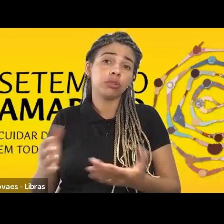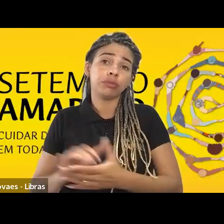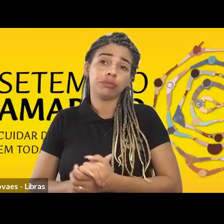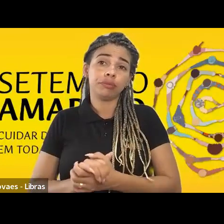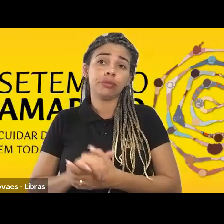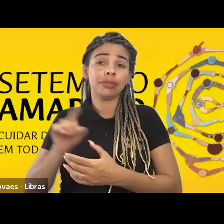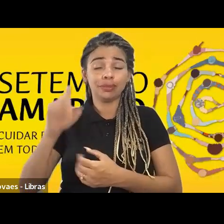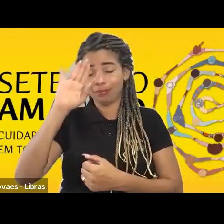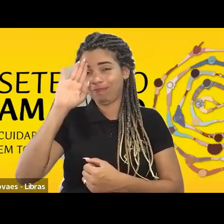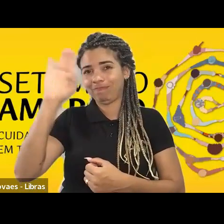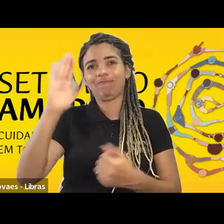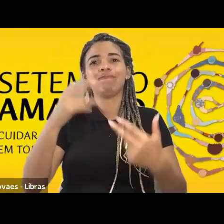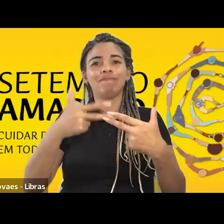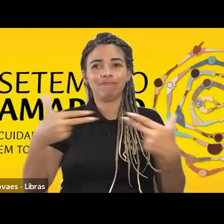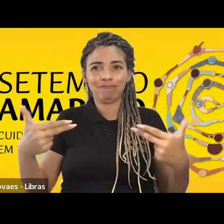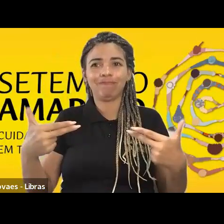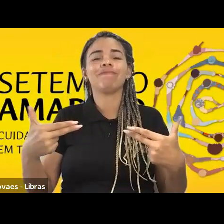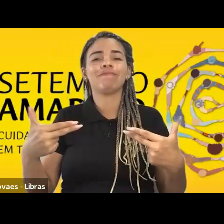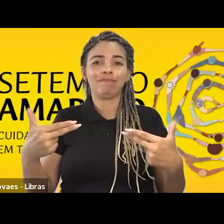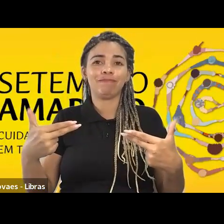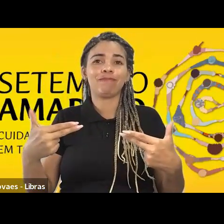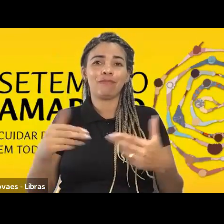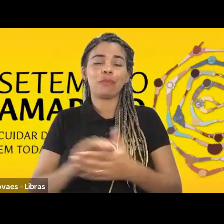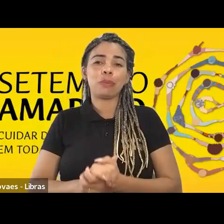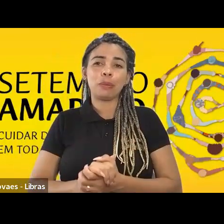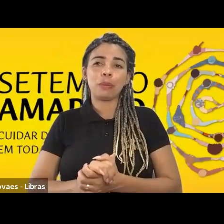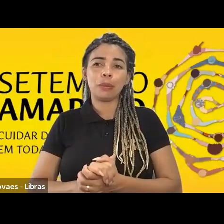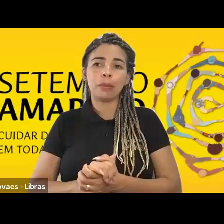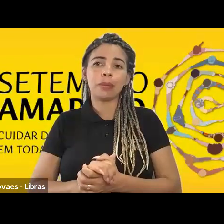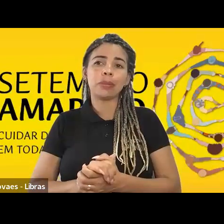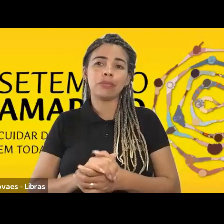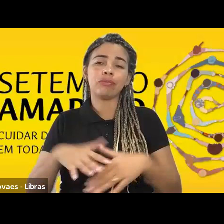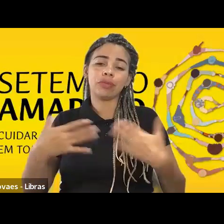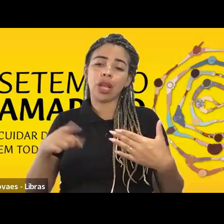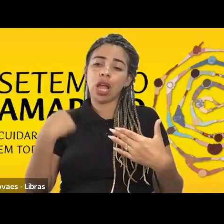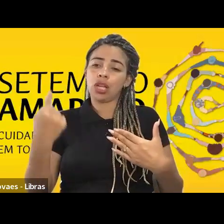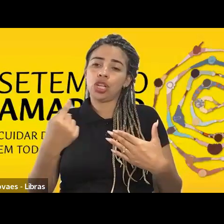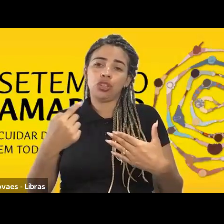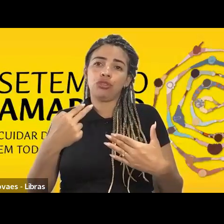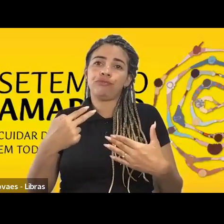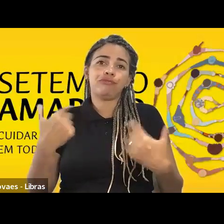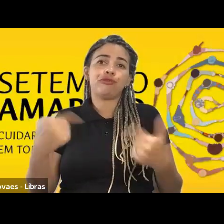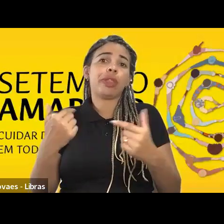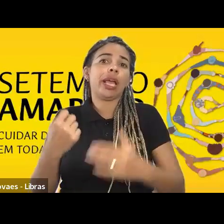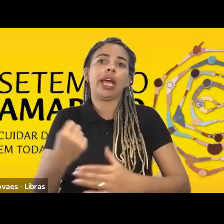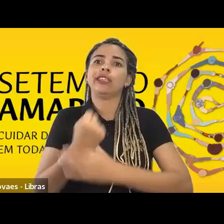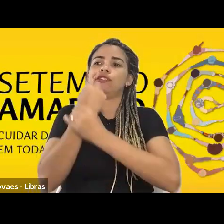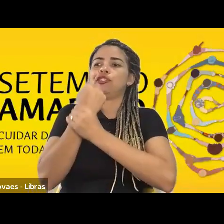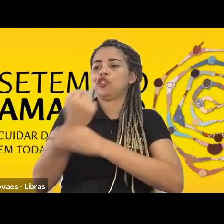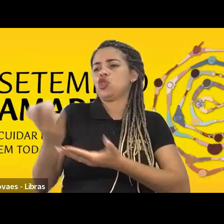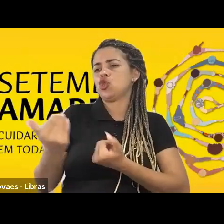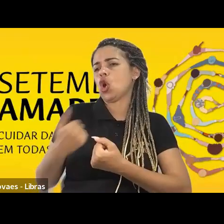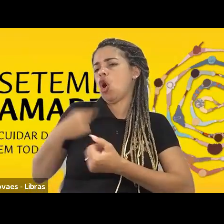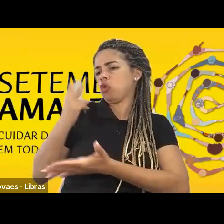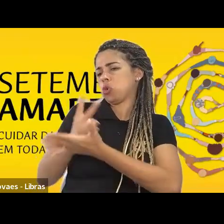elemento principal. E aí, como eventualmente nós não podemos ter garantia de que esse adolescente